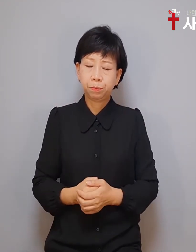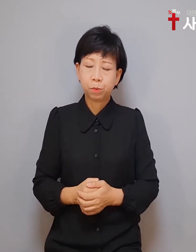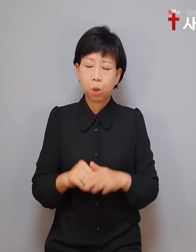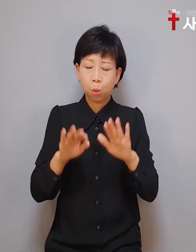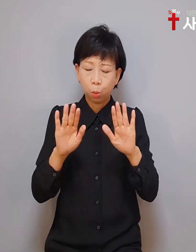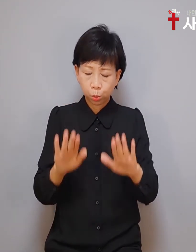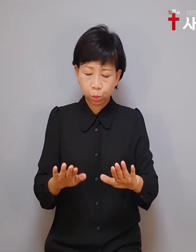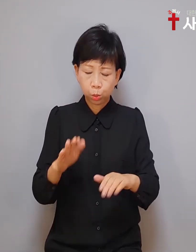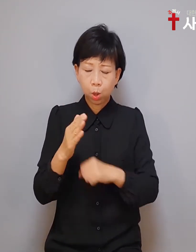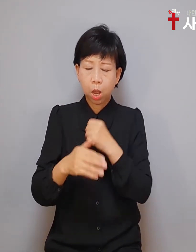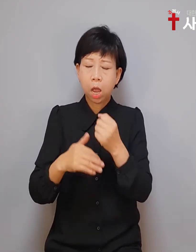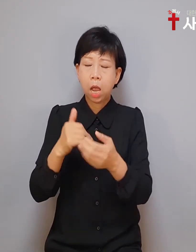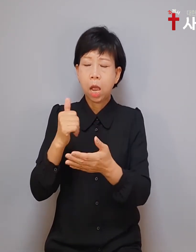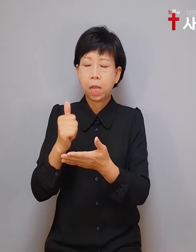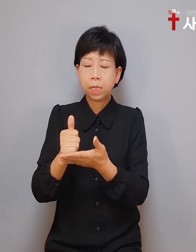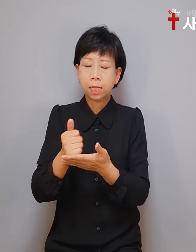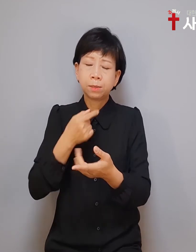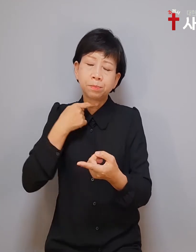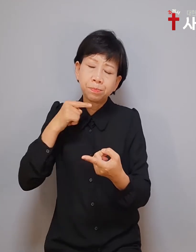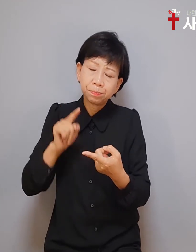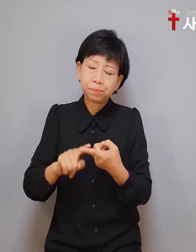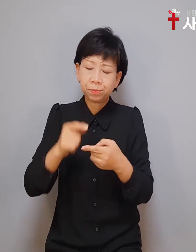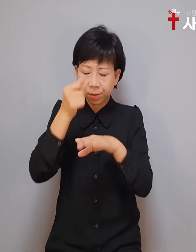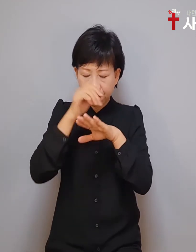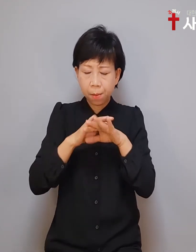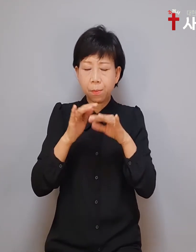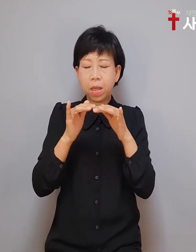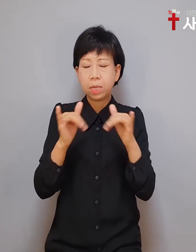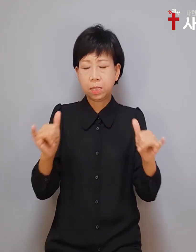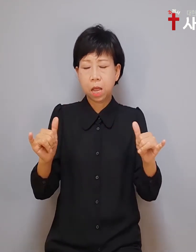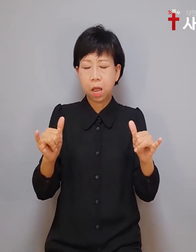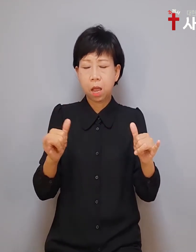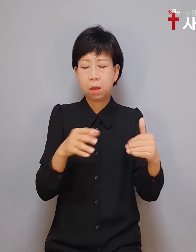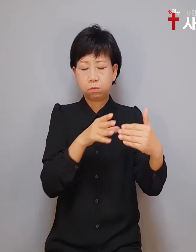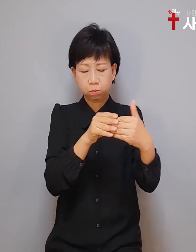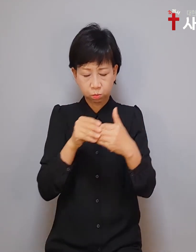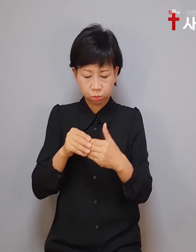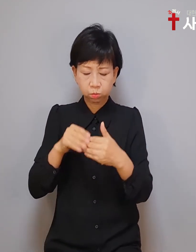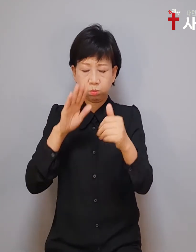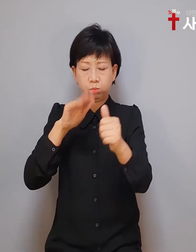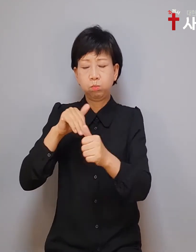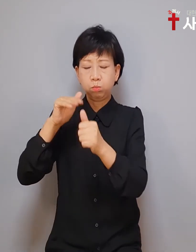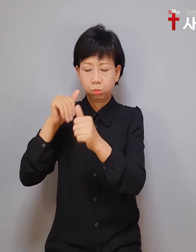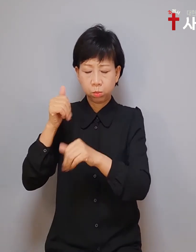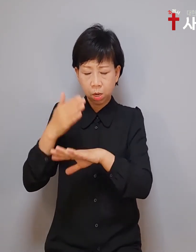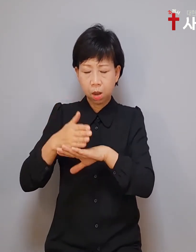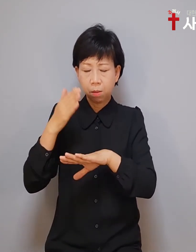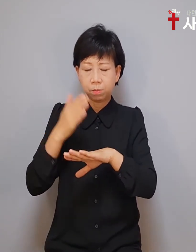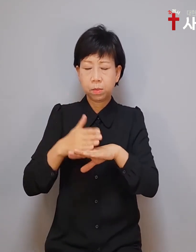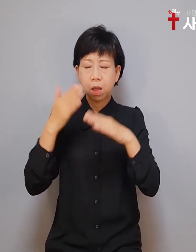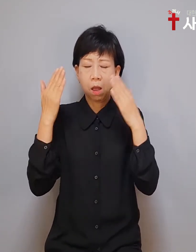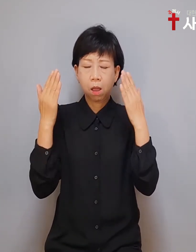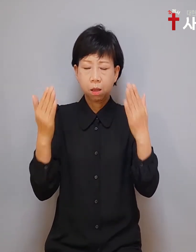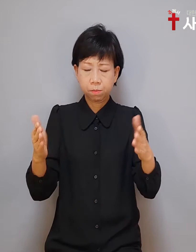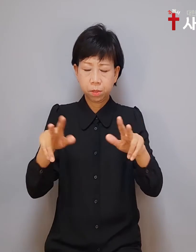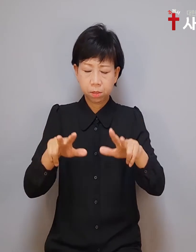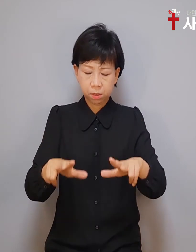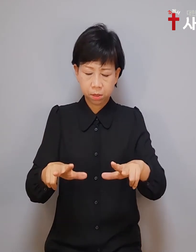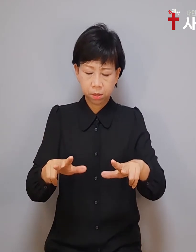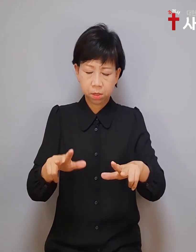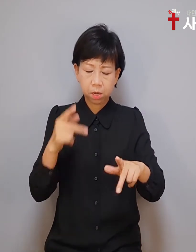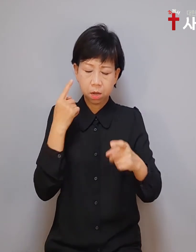하나님이 찾으시는 그 한 사람 예배자로 인도하시니 감사합니다. 이 시간 상한